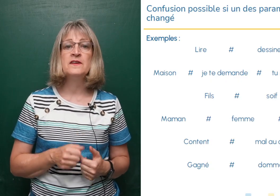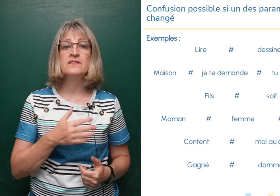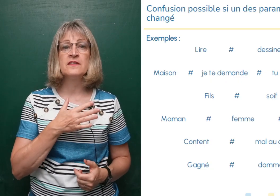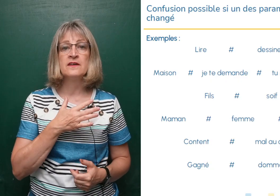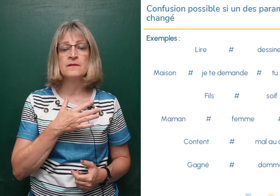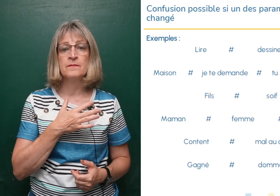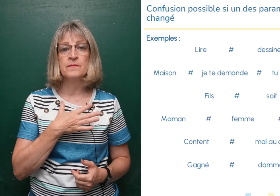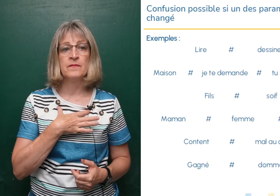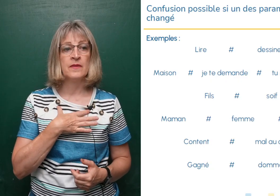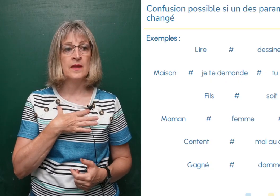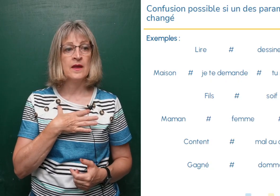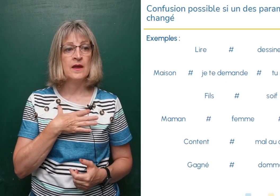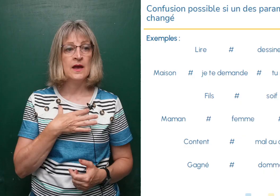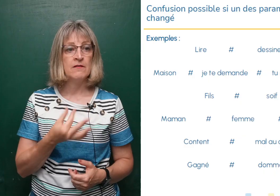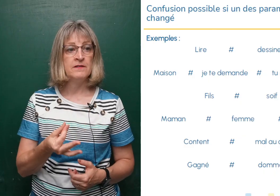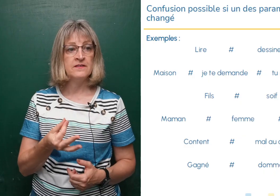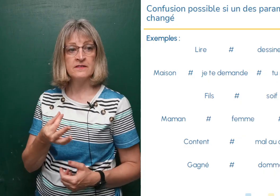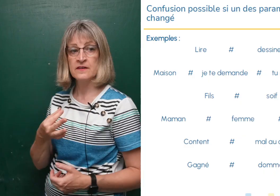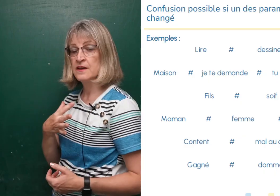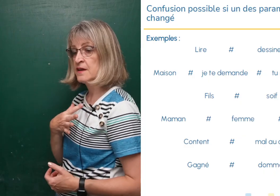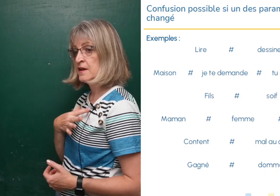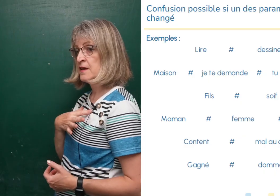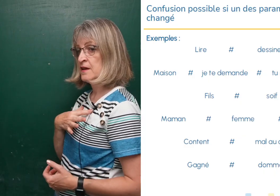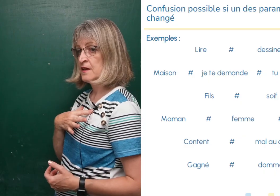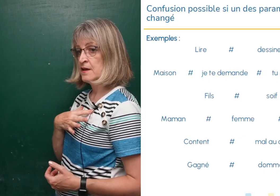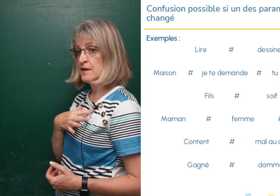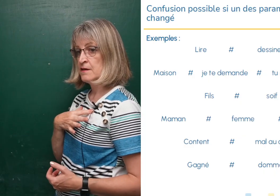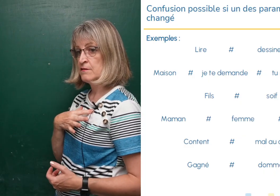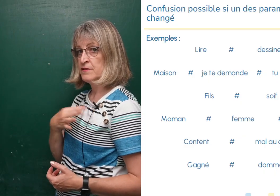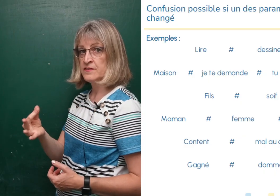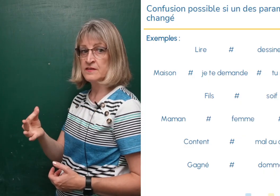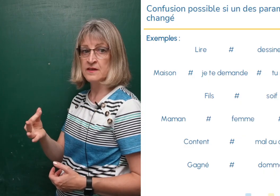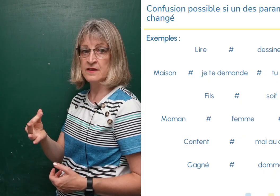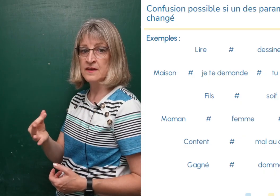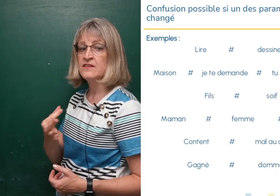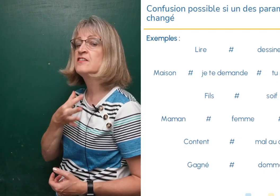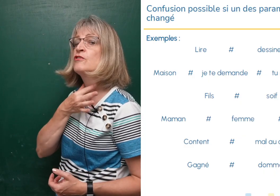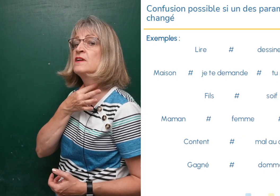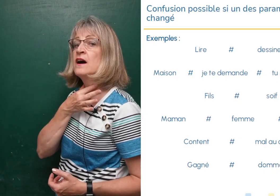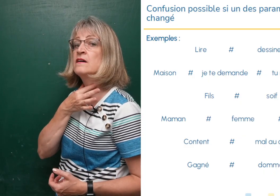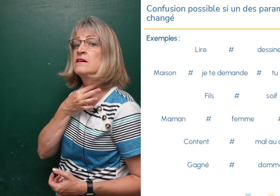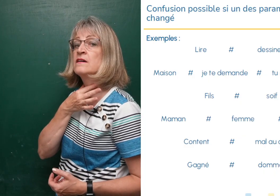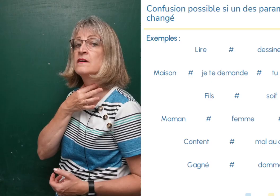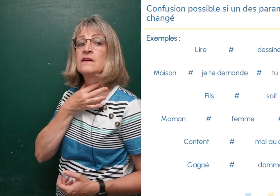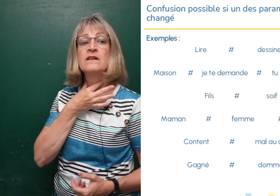Fils, fils, fils. Si je le fais là, ça veut